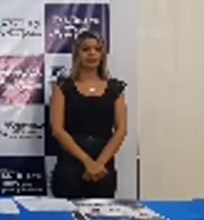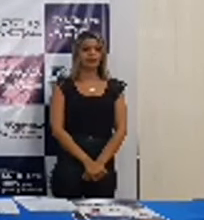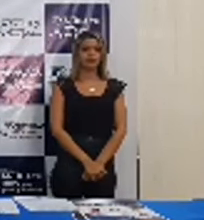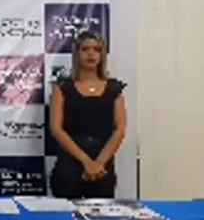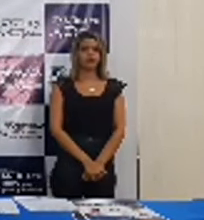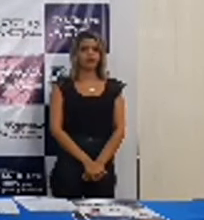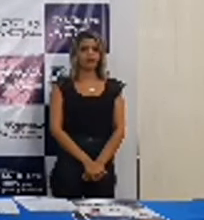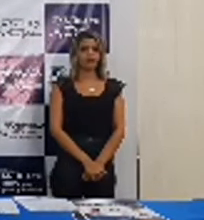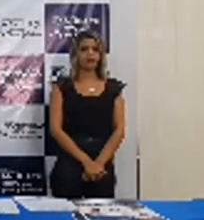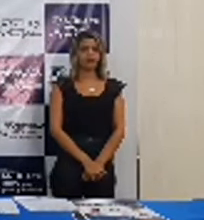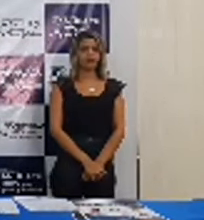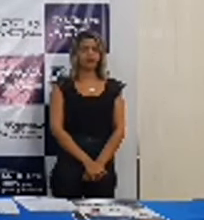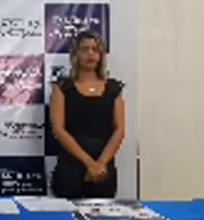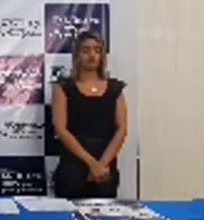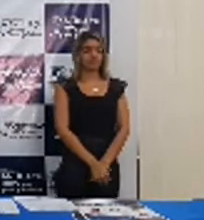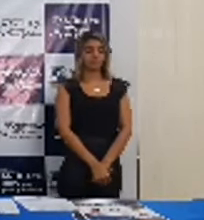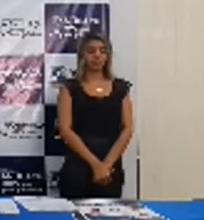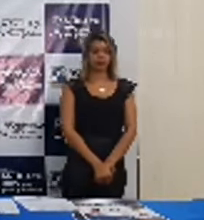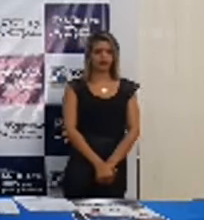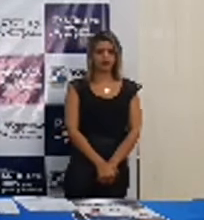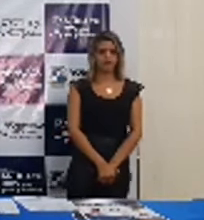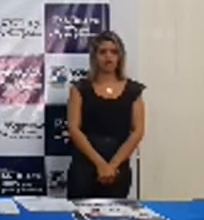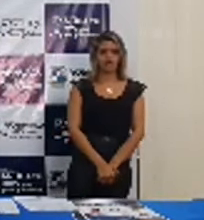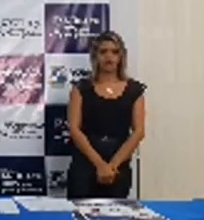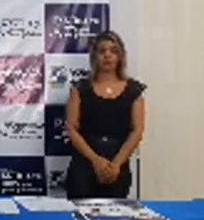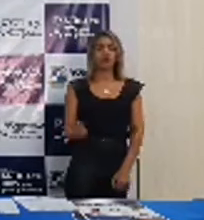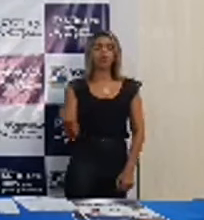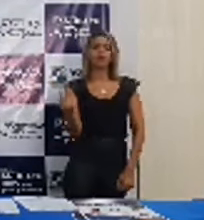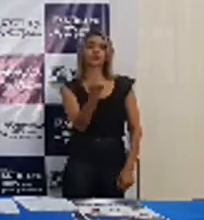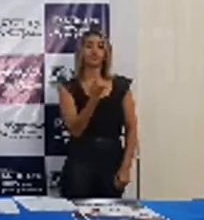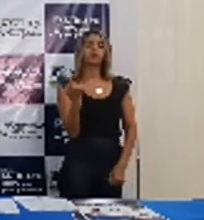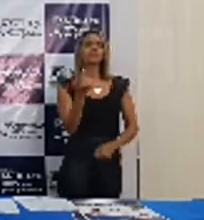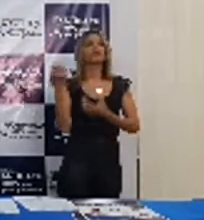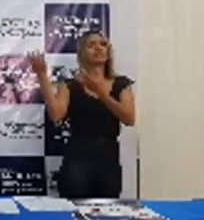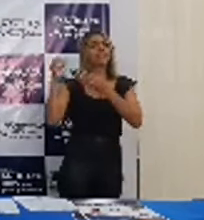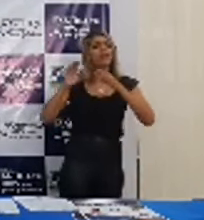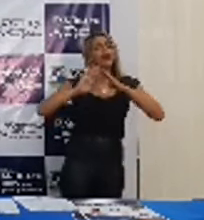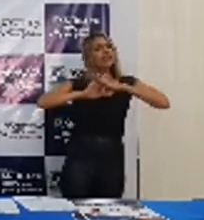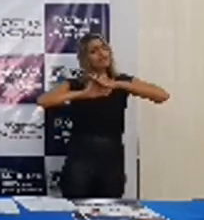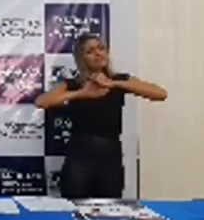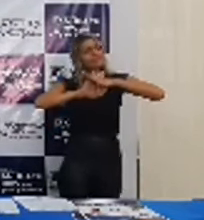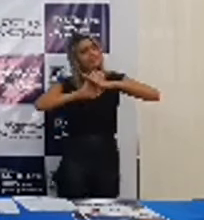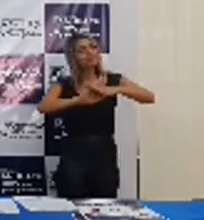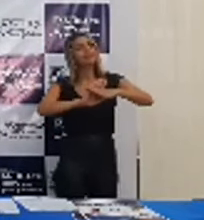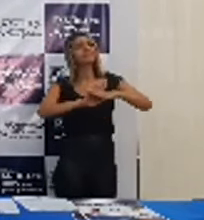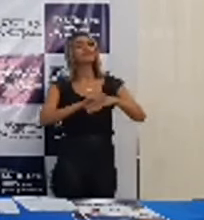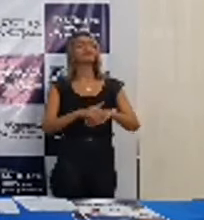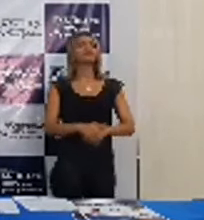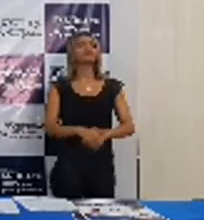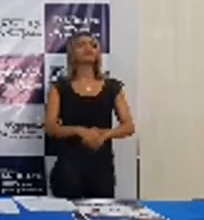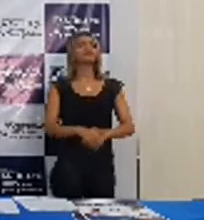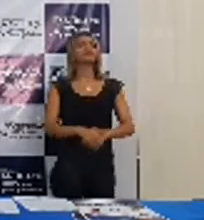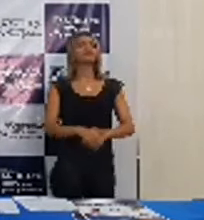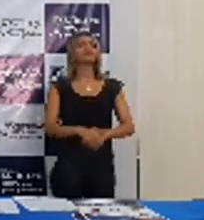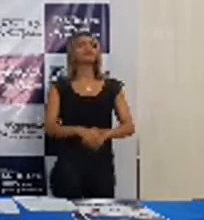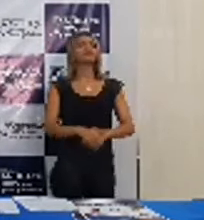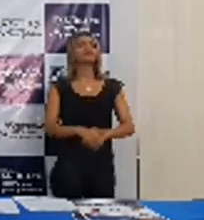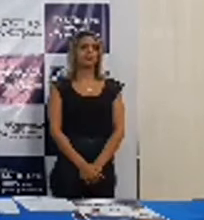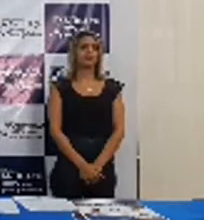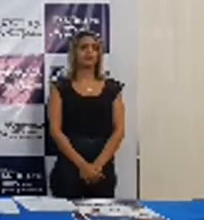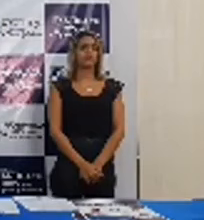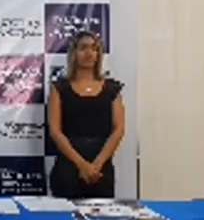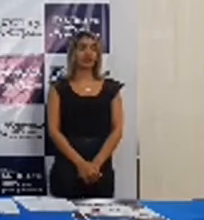O município não quer prejudicar ninguém. O nosso município de Manhuaçu, com a administração de Cima Galhães, o objetivo